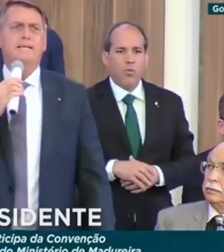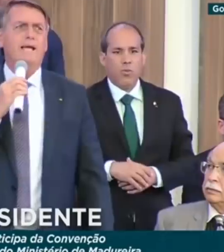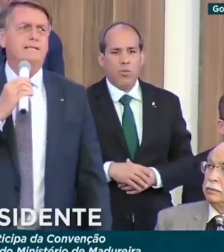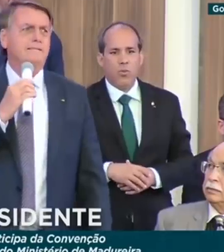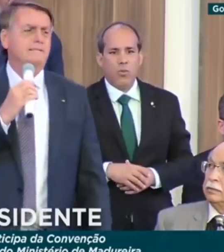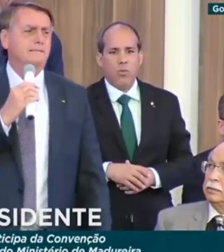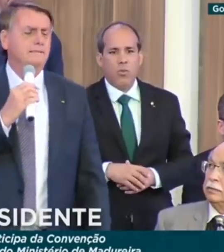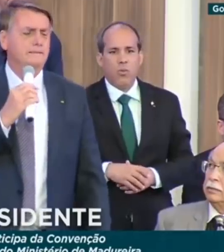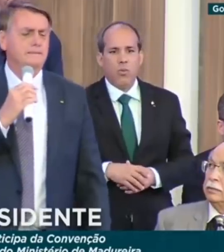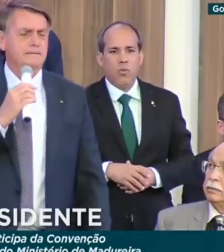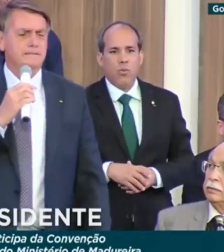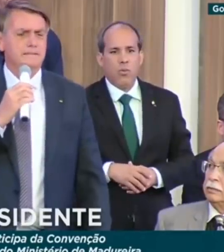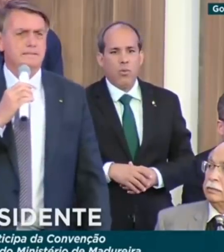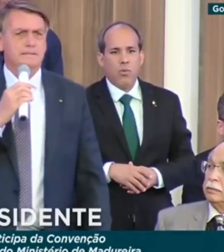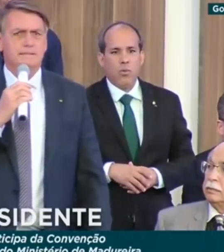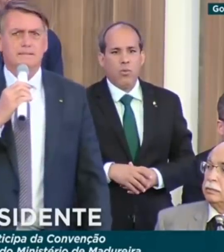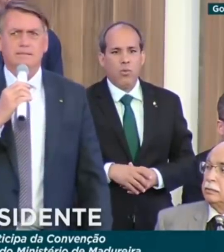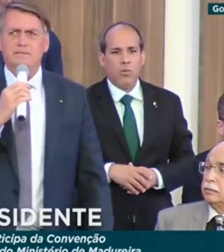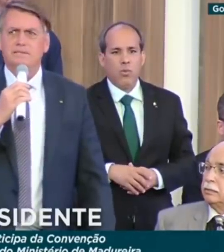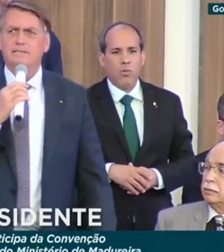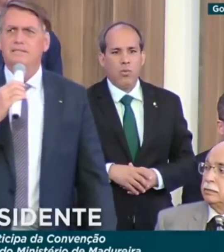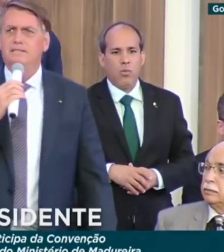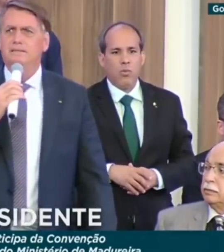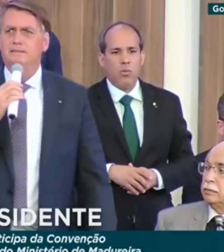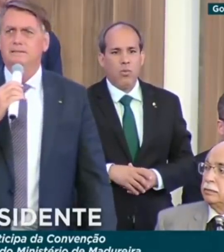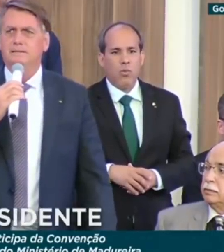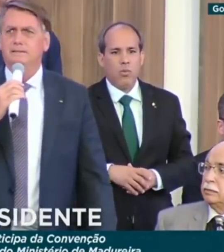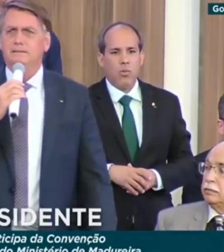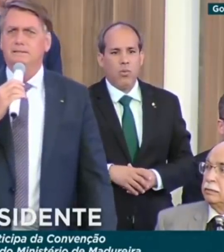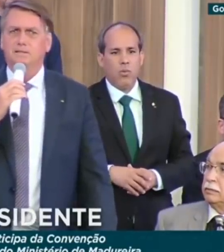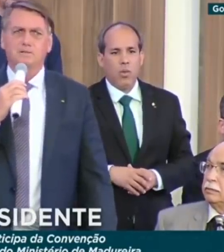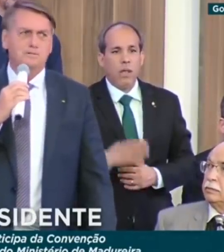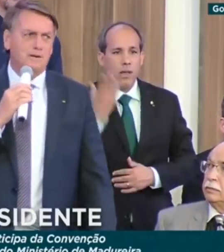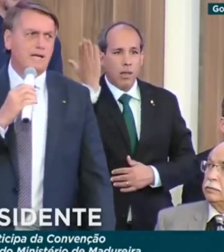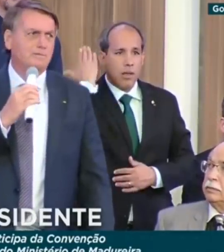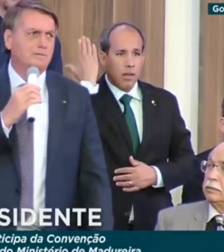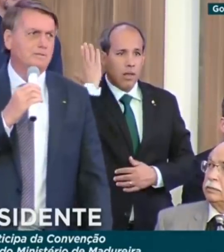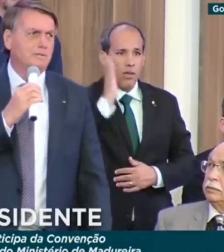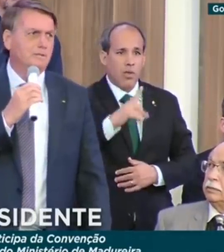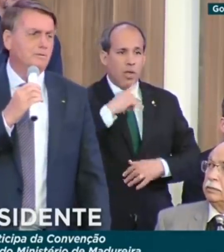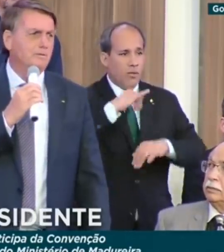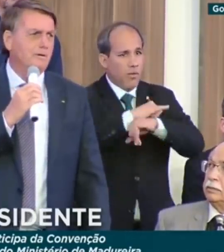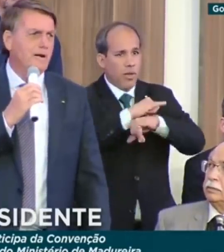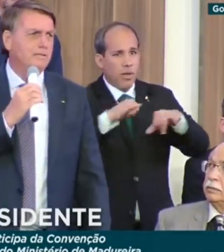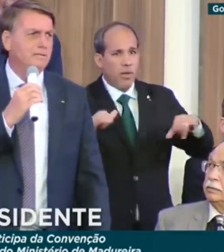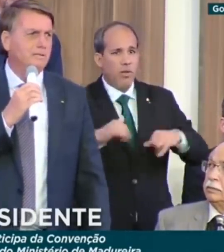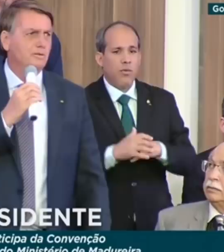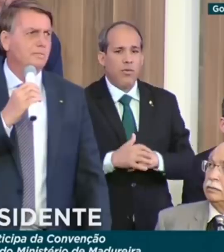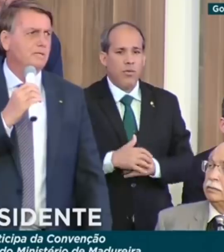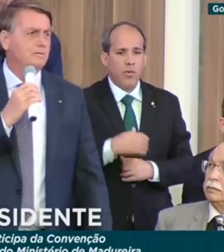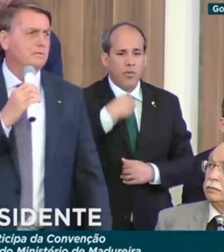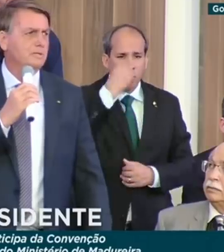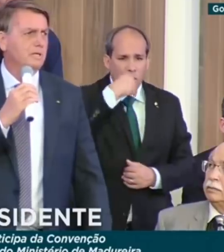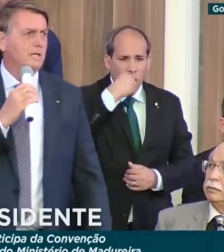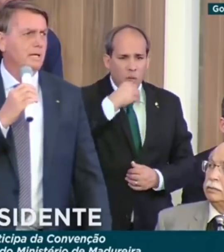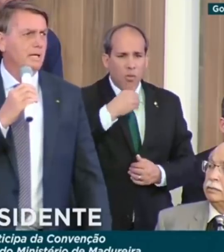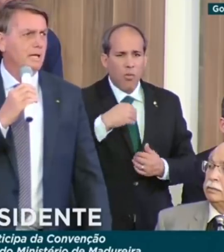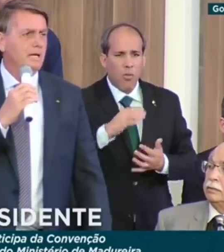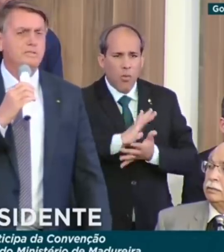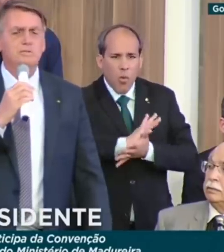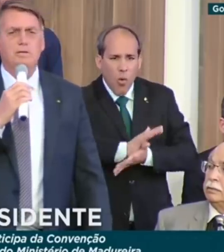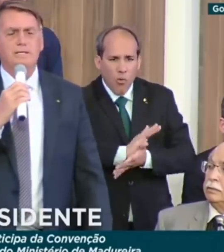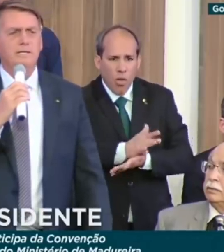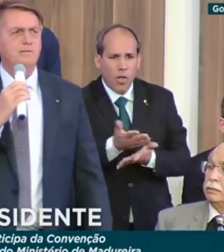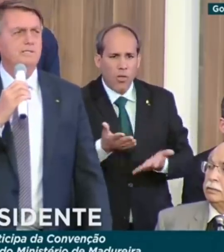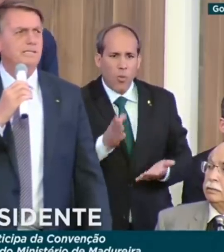Lá atrás, eu dizia que dos fracos, covardes e omissos,